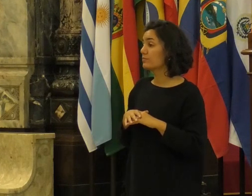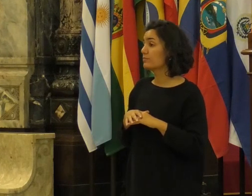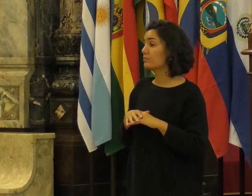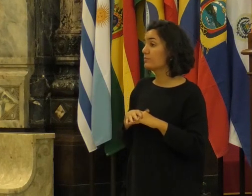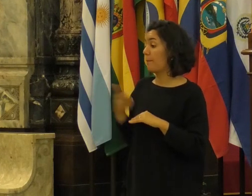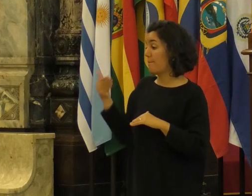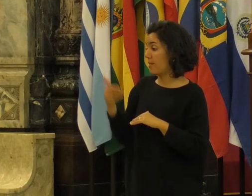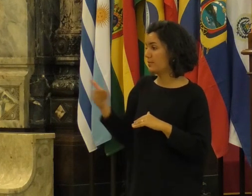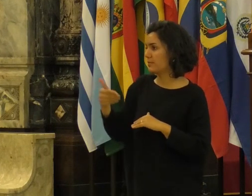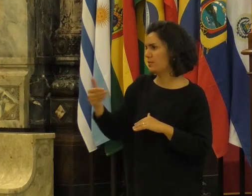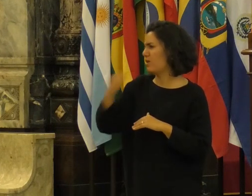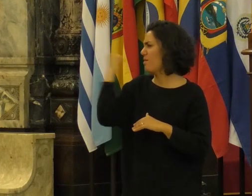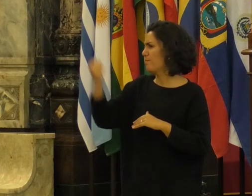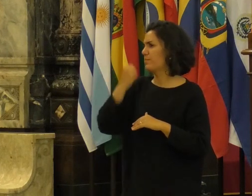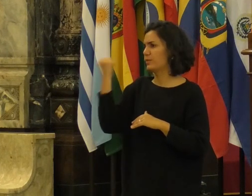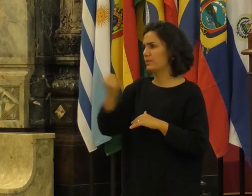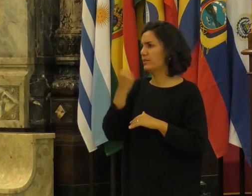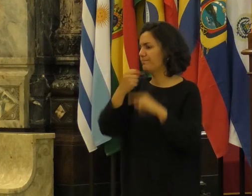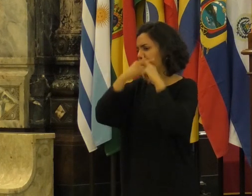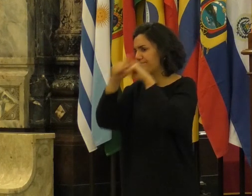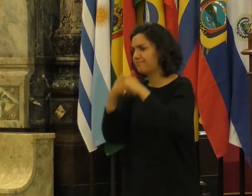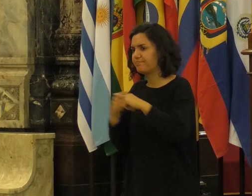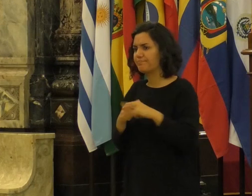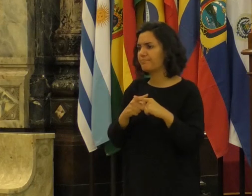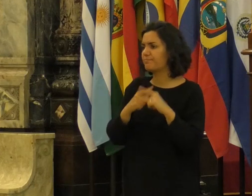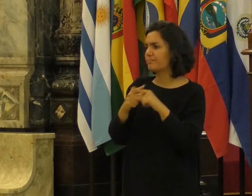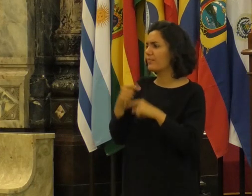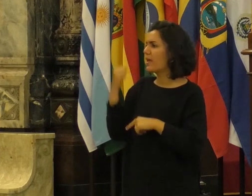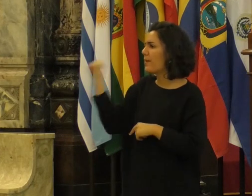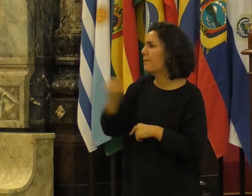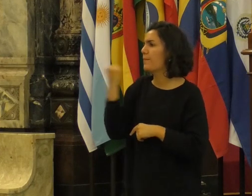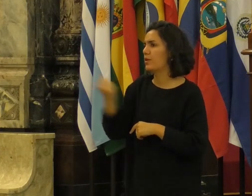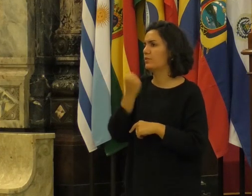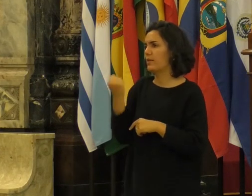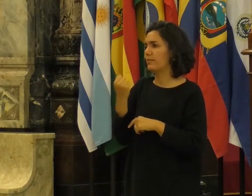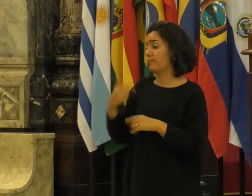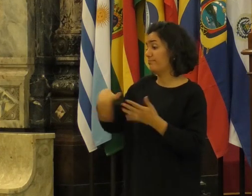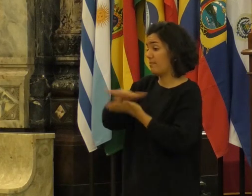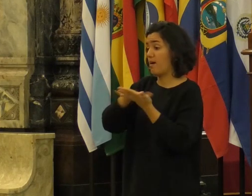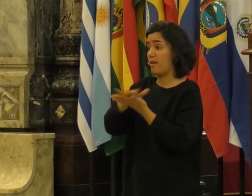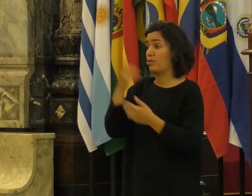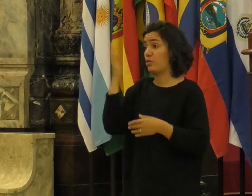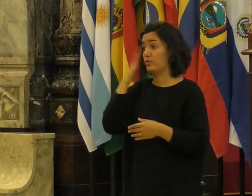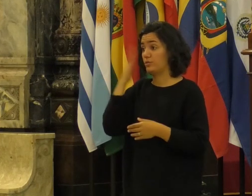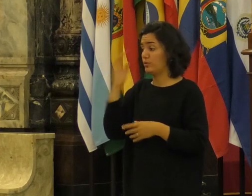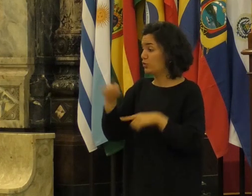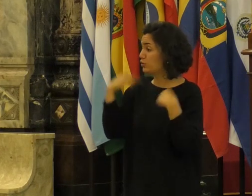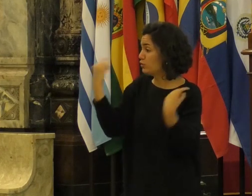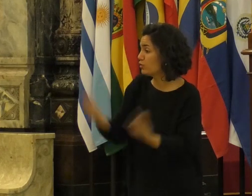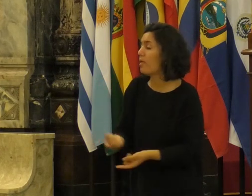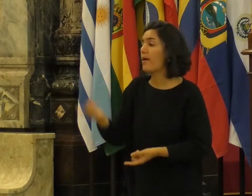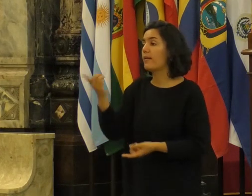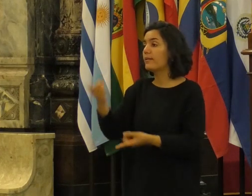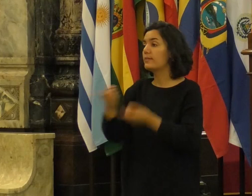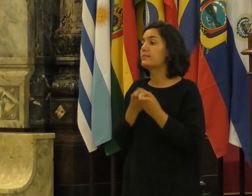la participación es fundamental, la discusión es fundamental. Todas las áreas del conocimiento compartimos la misma necesidad